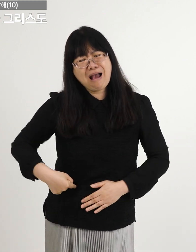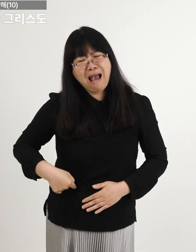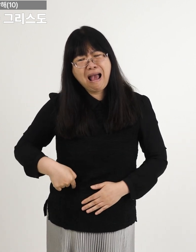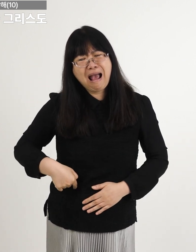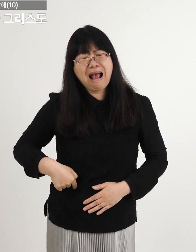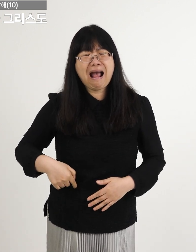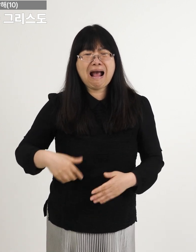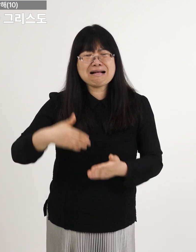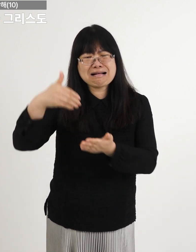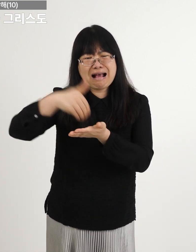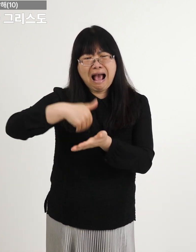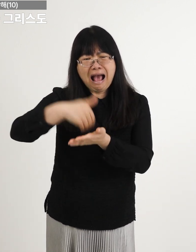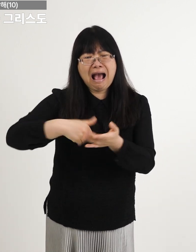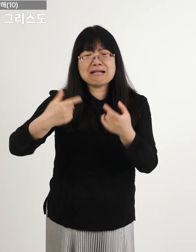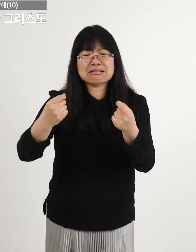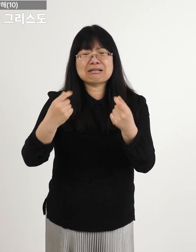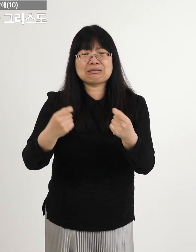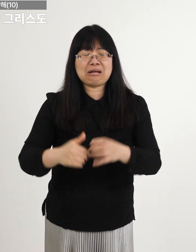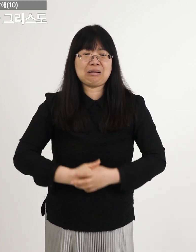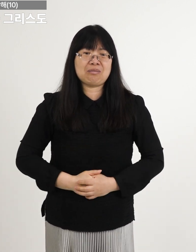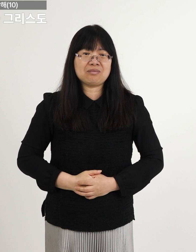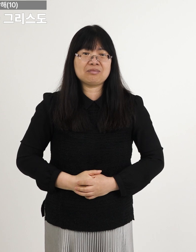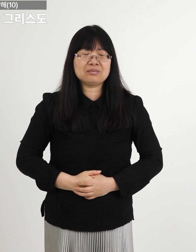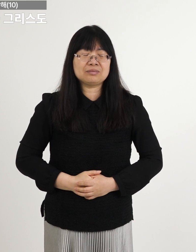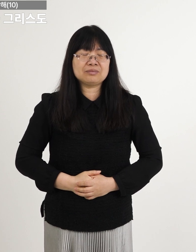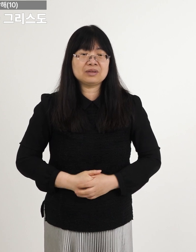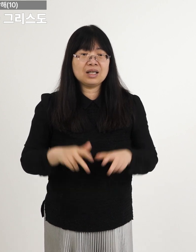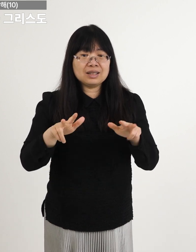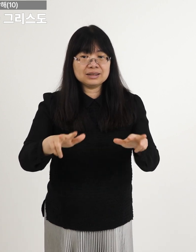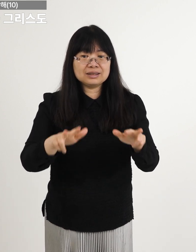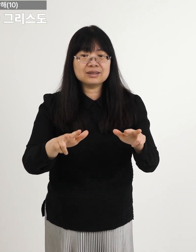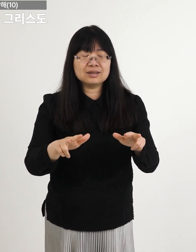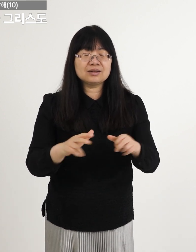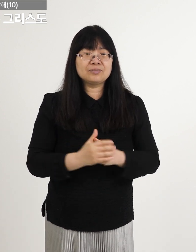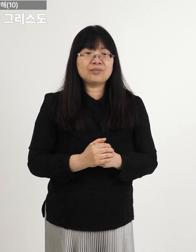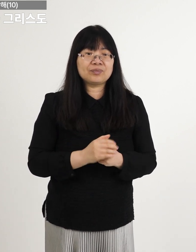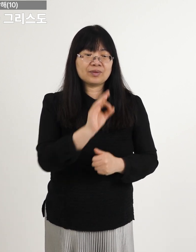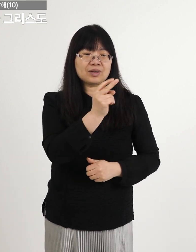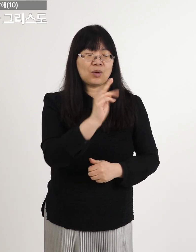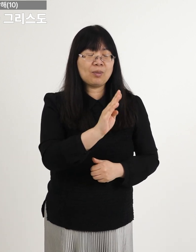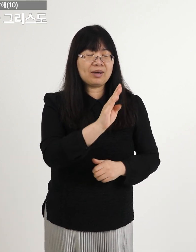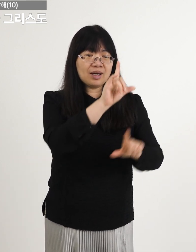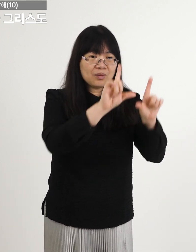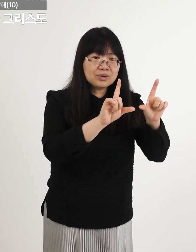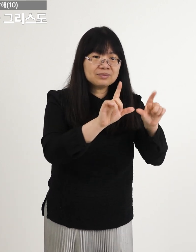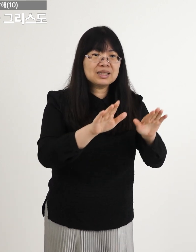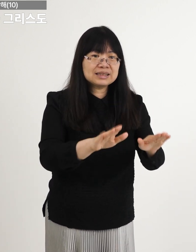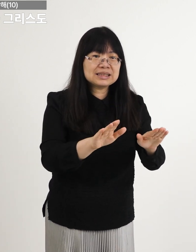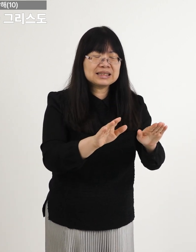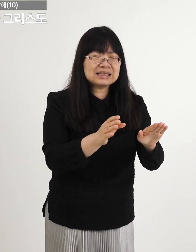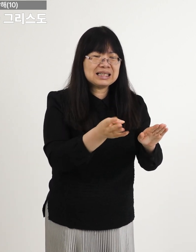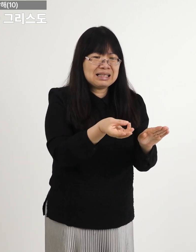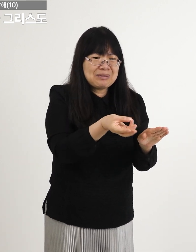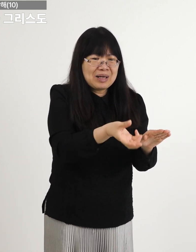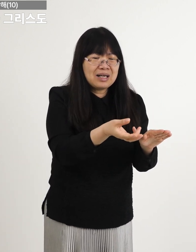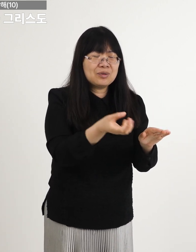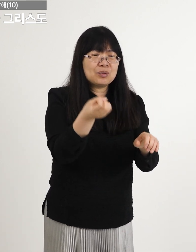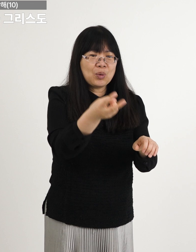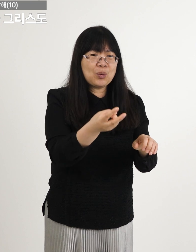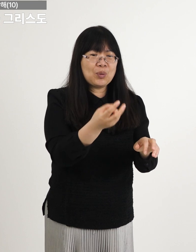너덜너덜해지잖아요. 그런 표현을 쓰듯이 지금 욥의 상황이 뭐예요? 티끌처럼 재처럼 되었다 그